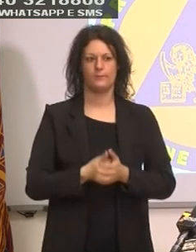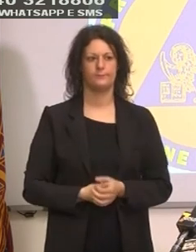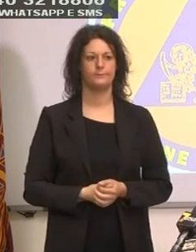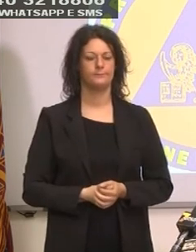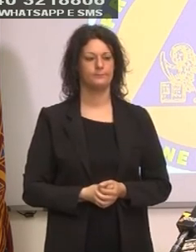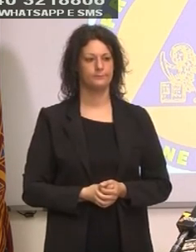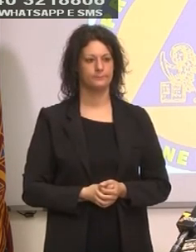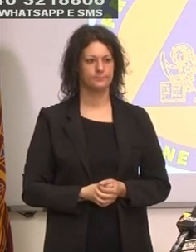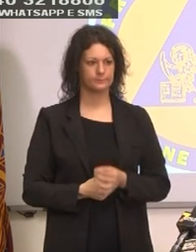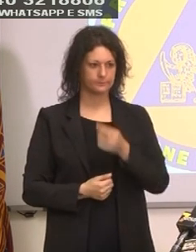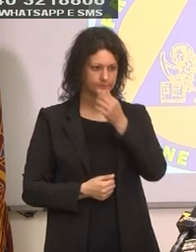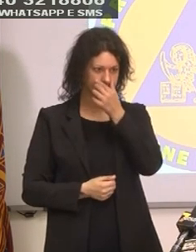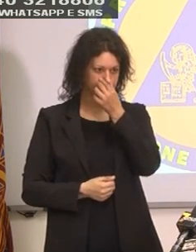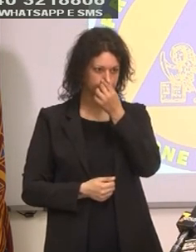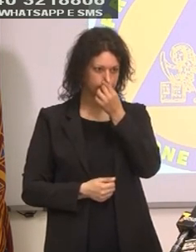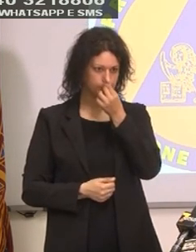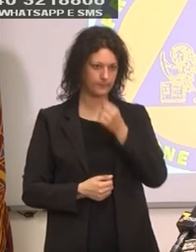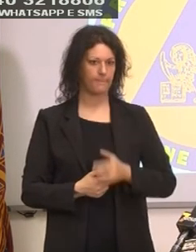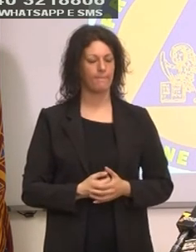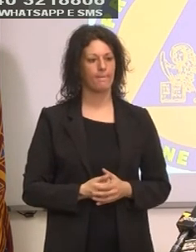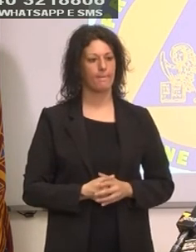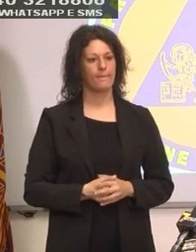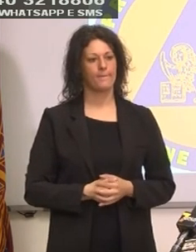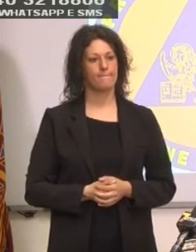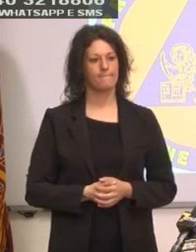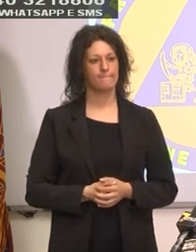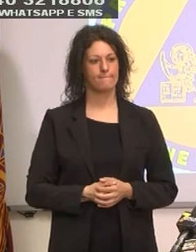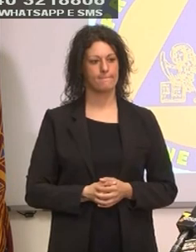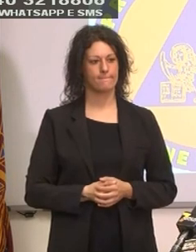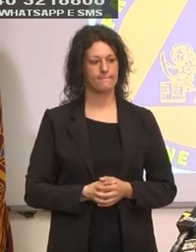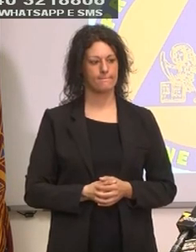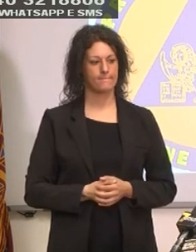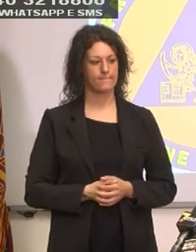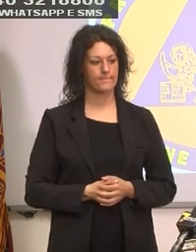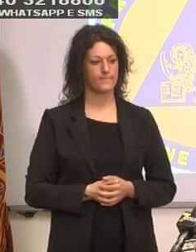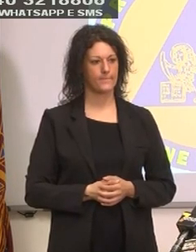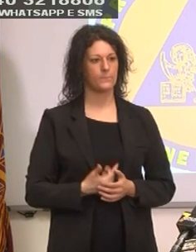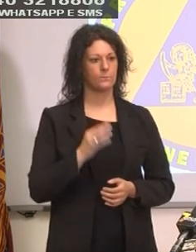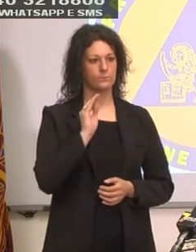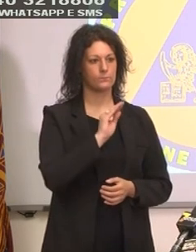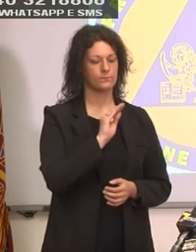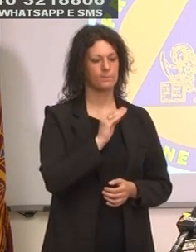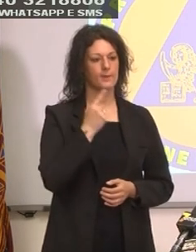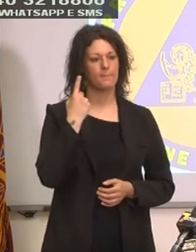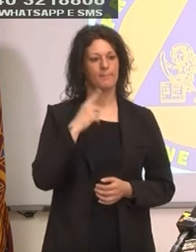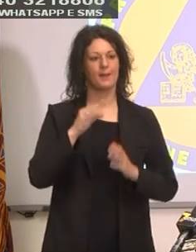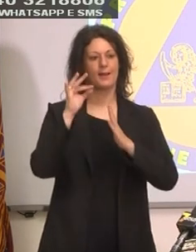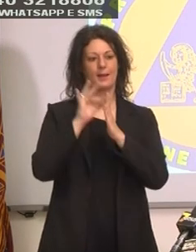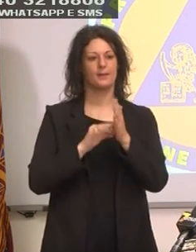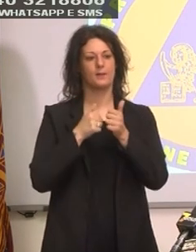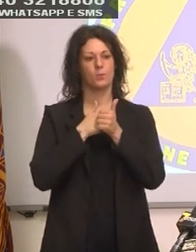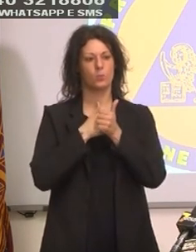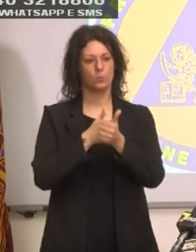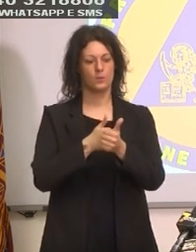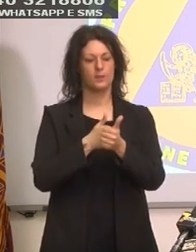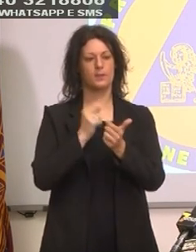Collega TGR. Sì, volevo, forse mi è sfuggito, ma Per le linee guida che riguardano